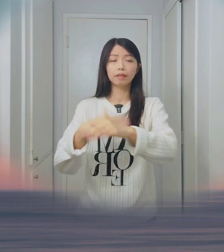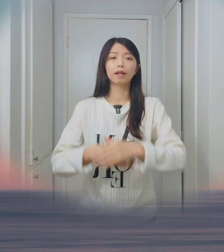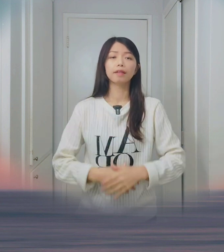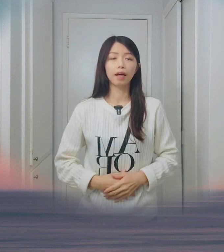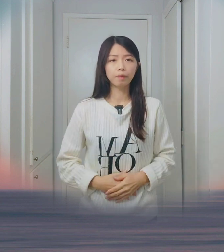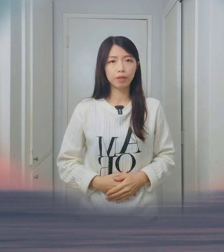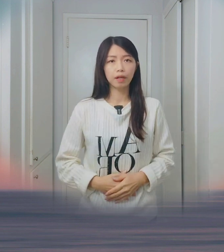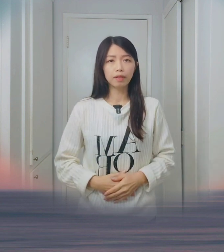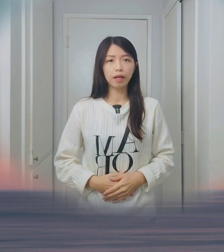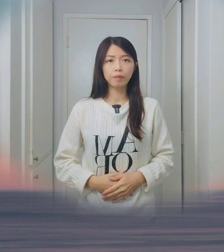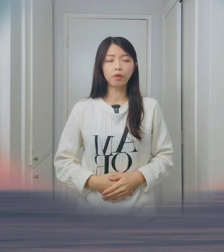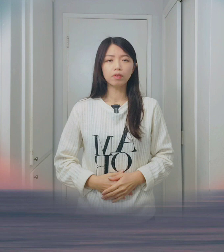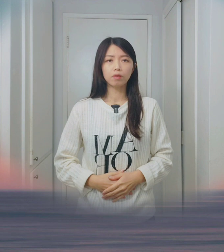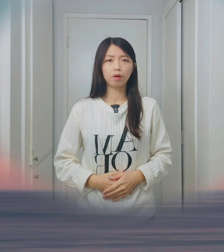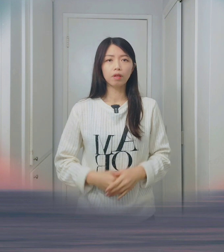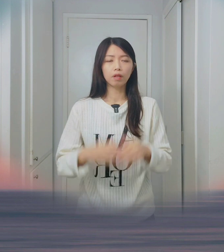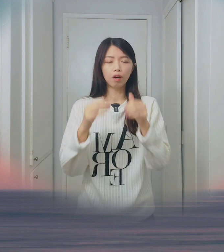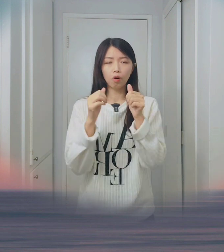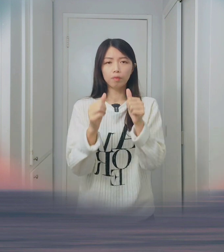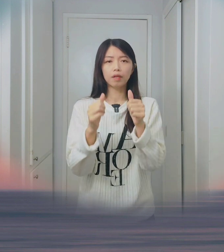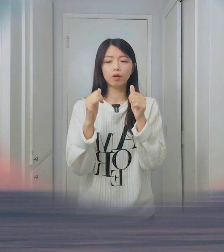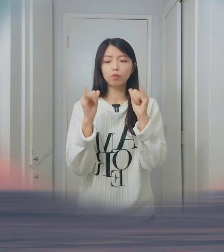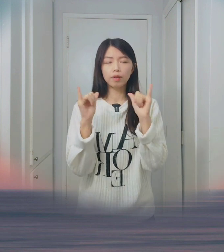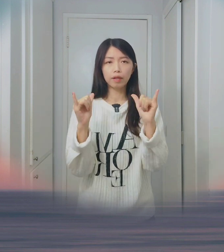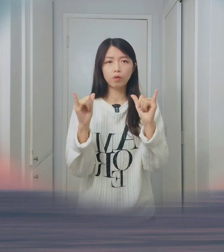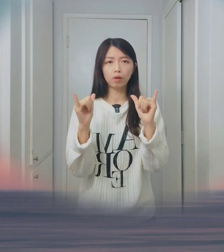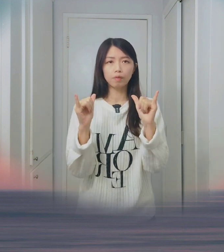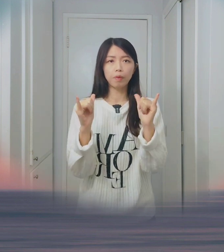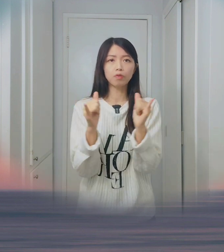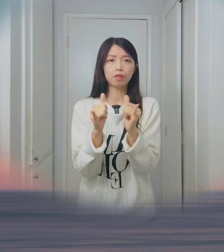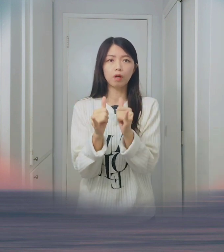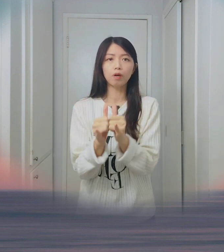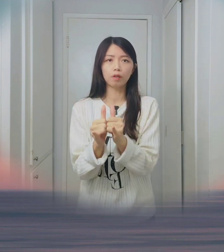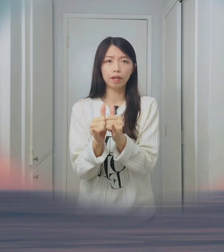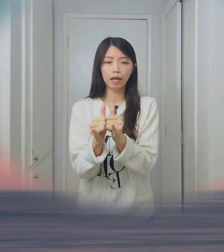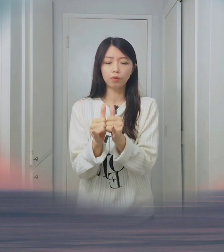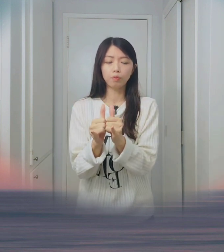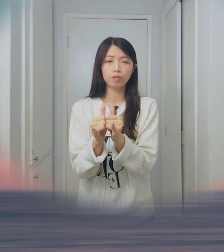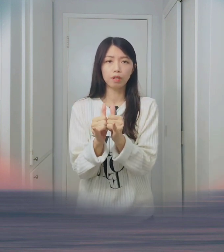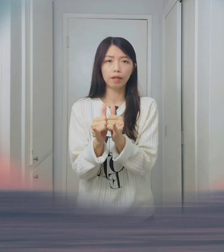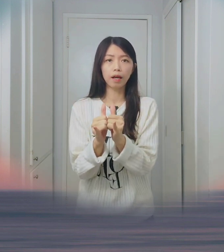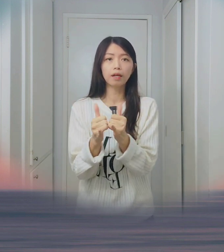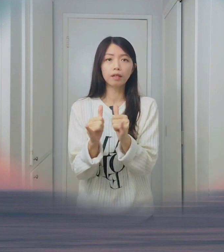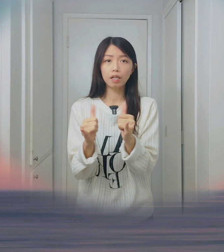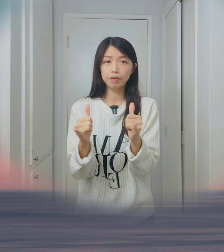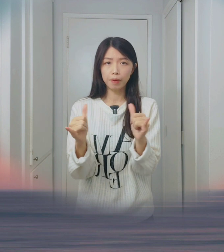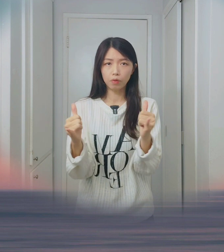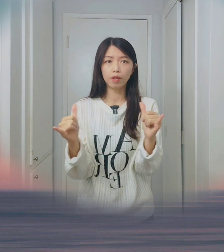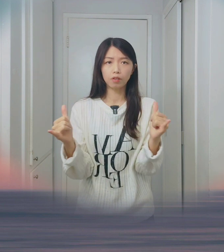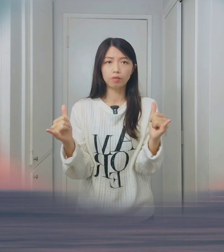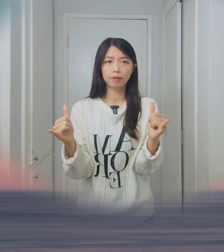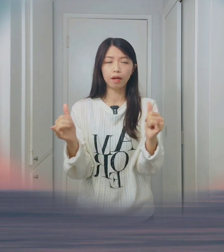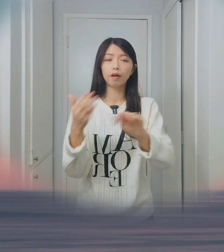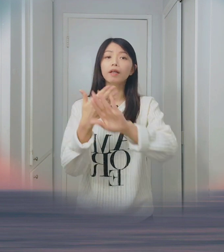다른 사람들. 사람이라고 하는 뜻의 수어는 엄지하고 새끼손가락만 펴주셔서 이렇게 가운데 붙이셨다가 흔들면서